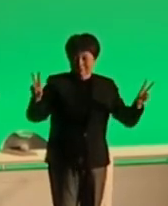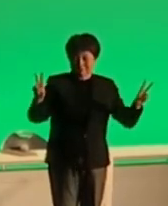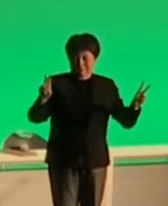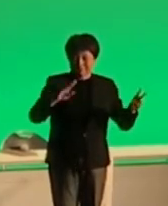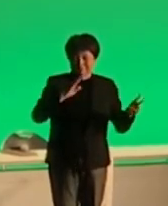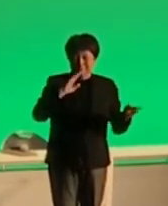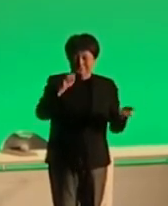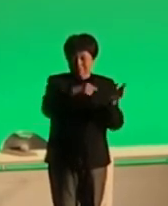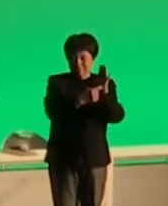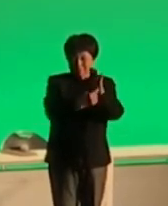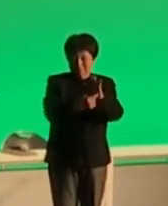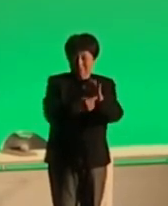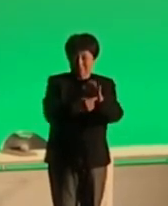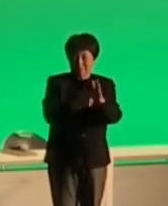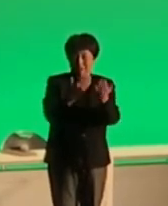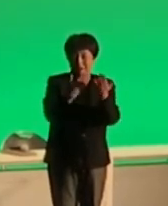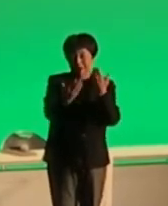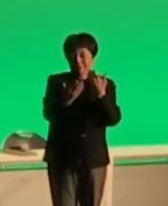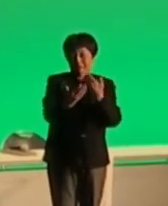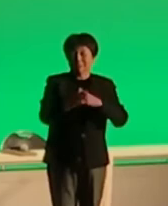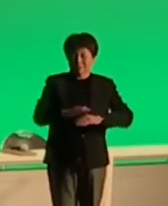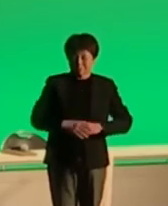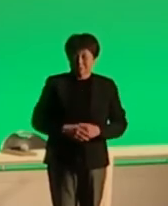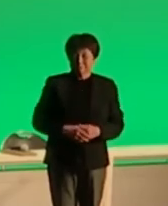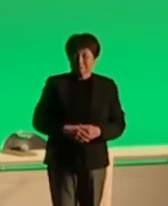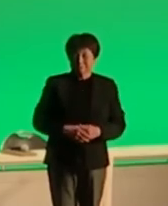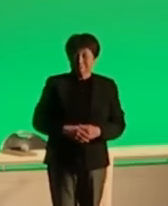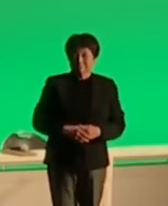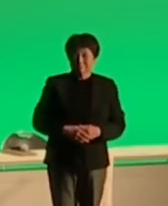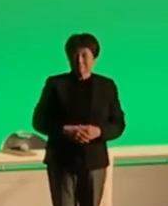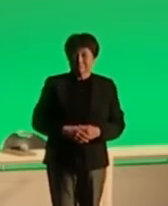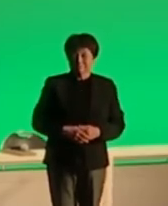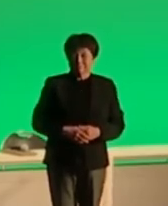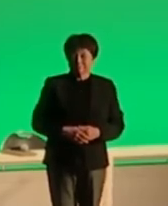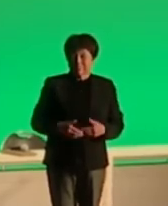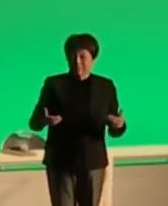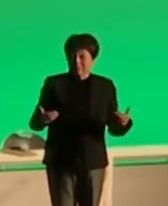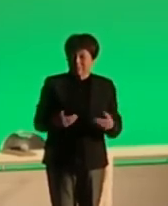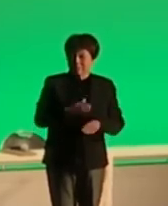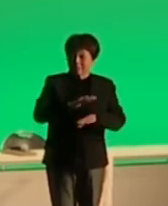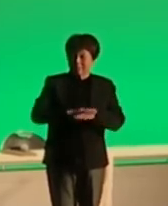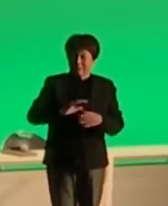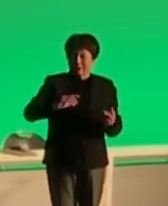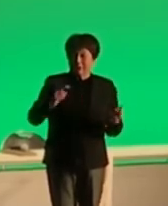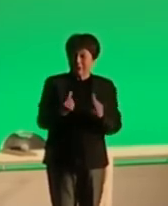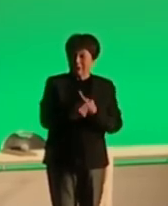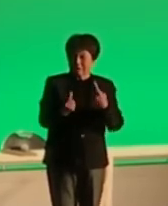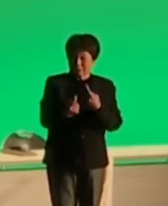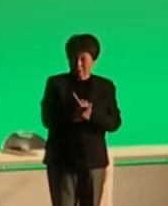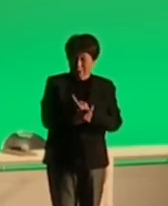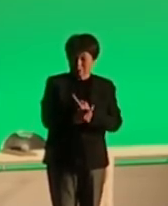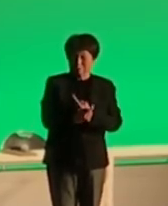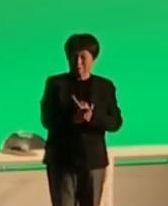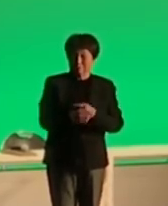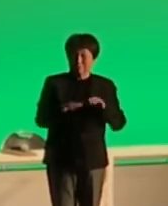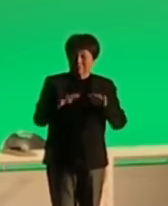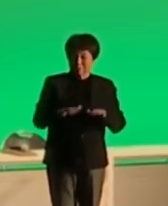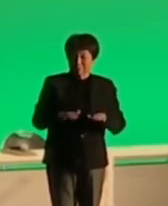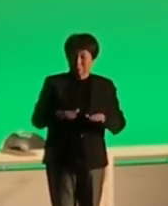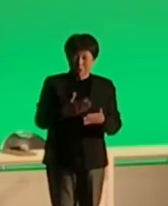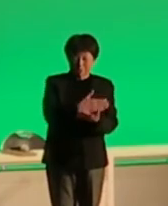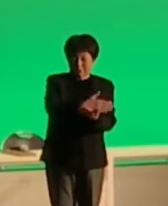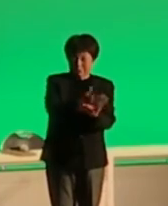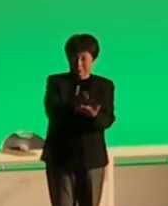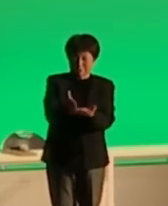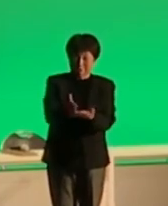実現がより明確になりつつある中で、働き方改革も背景に、今日は多様